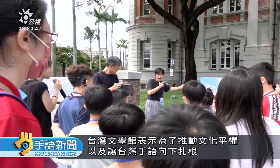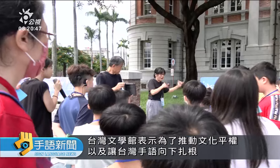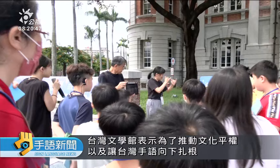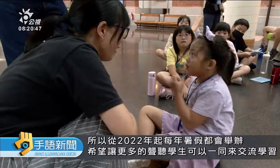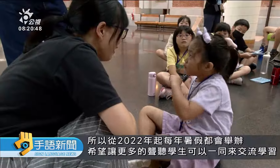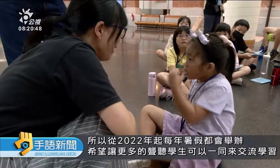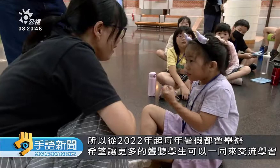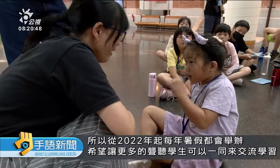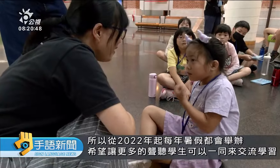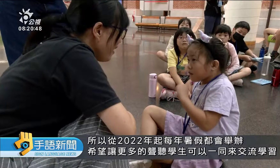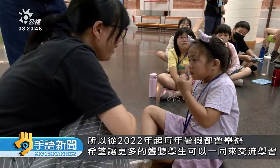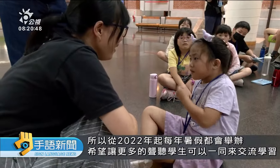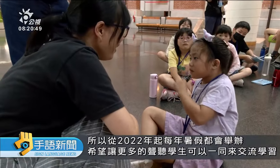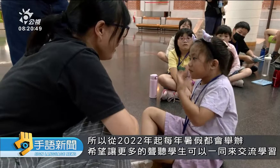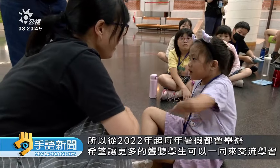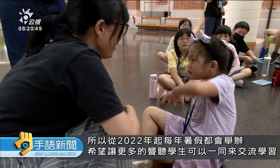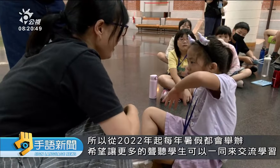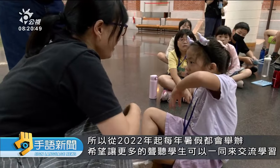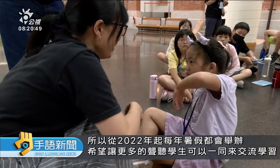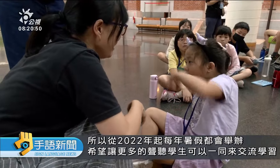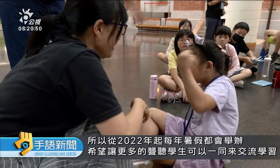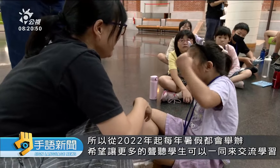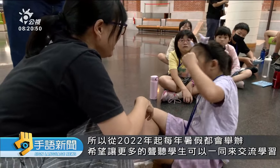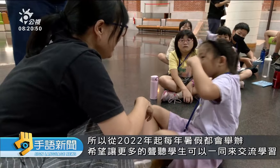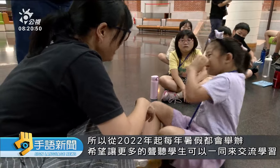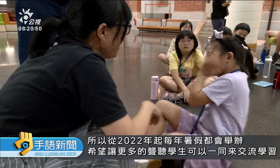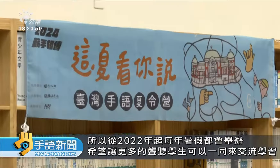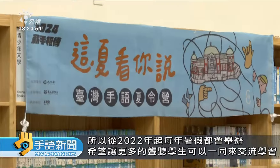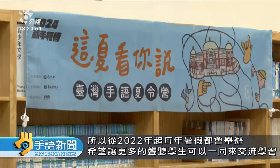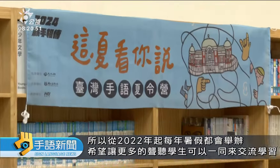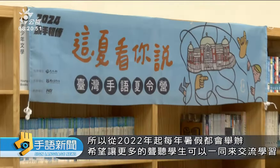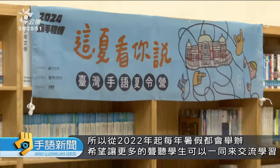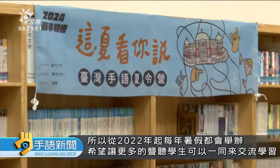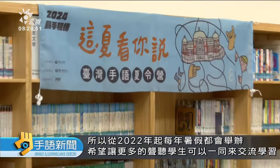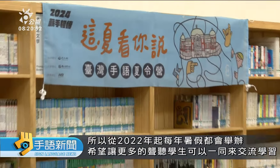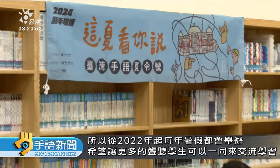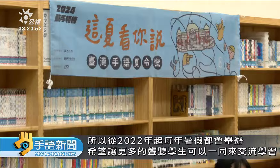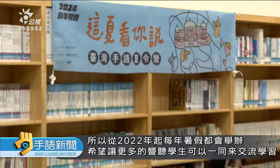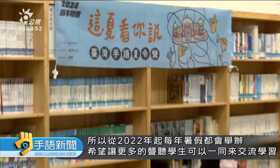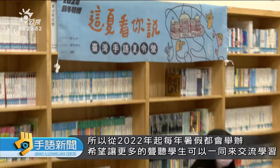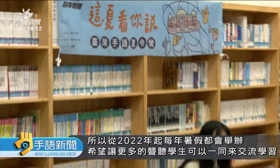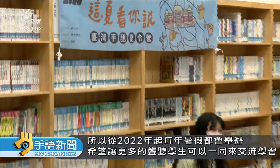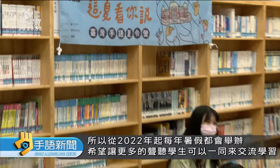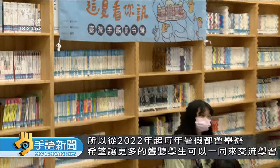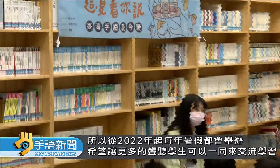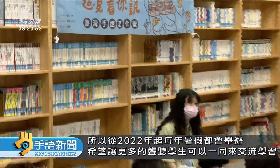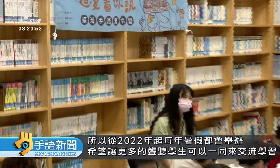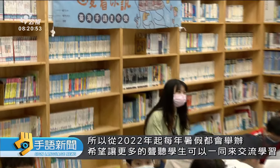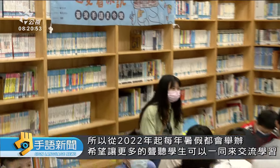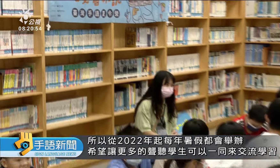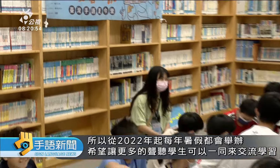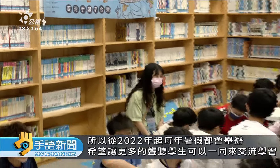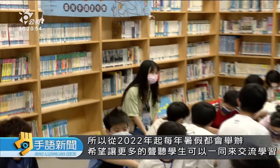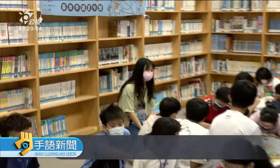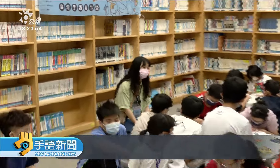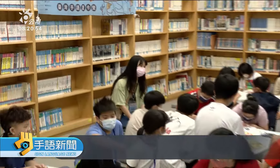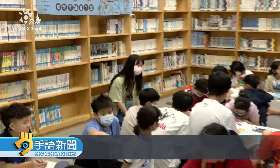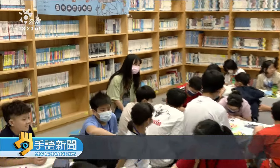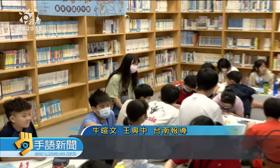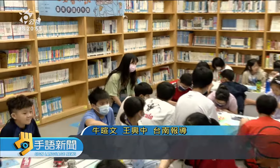根，所以从2022年起，每年暑假都会举办，希望让更多聆听学生可以一同来交流学习。记者牛宣文、